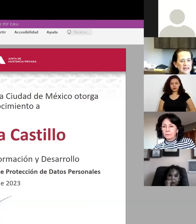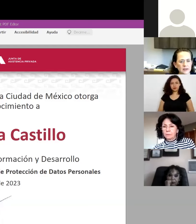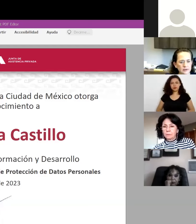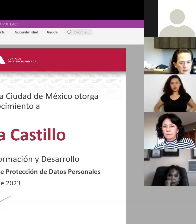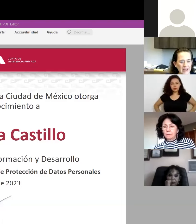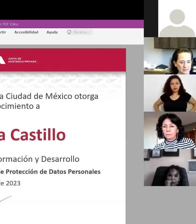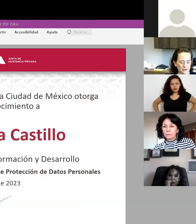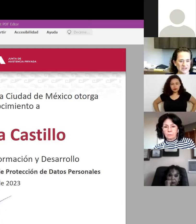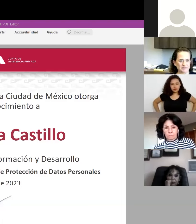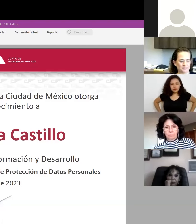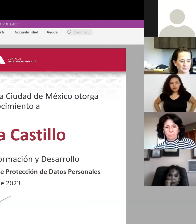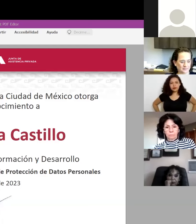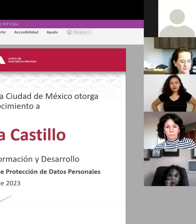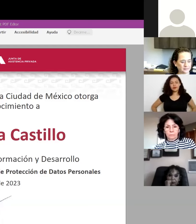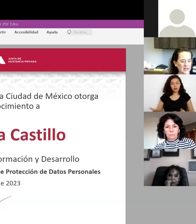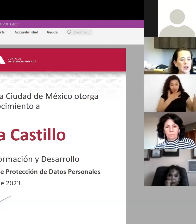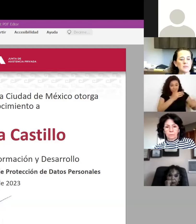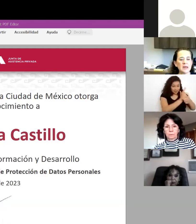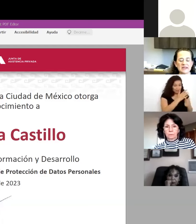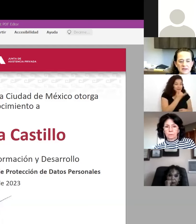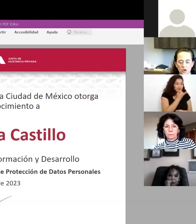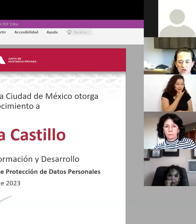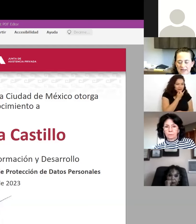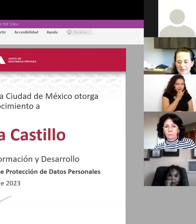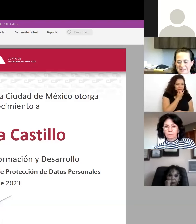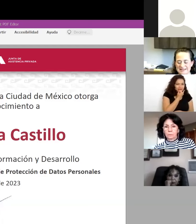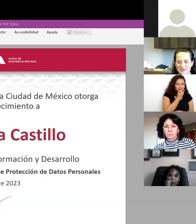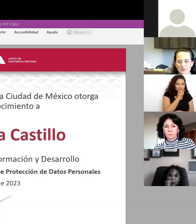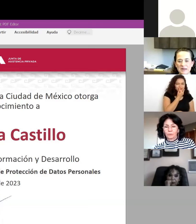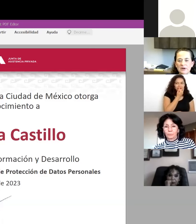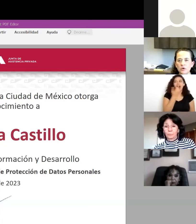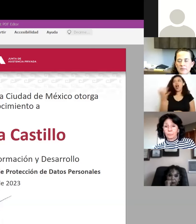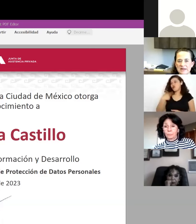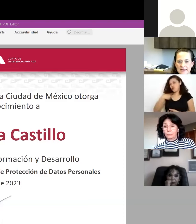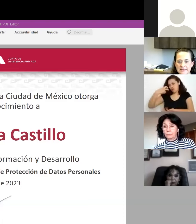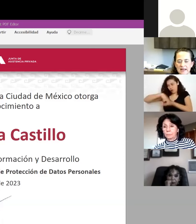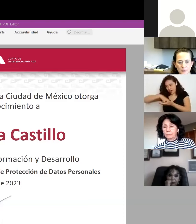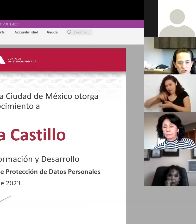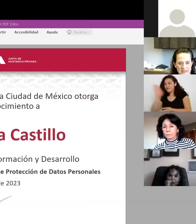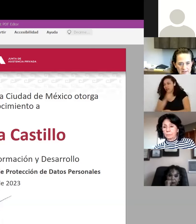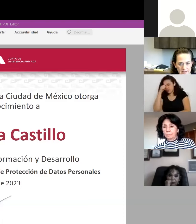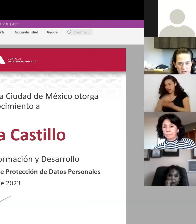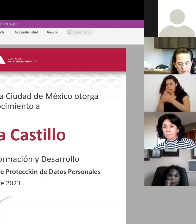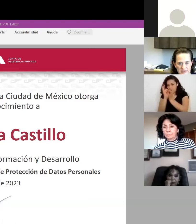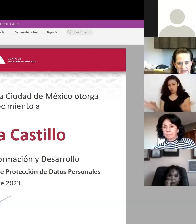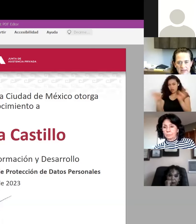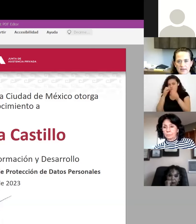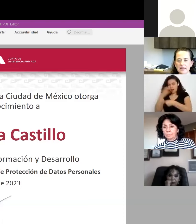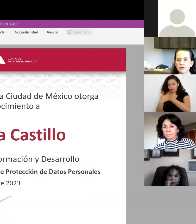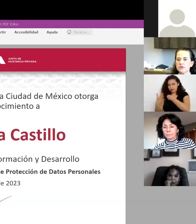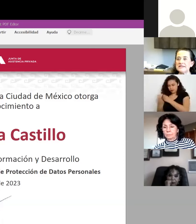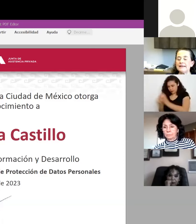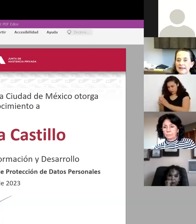Una es perdón. Sí. Adelante, licenciada, perdón. Y corrígeme si estoy mal, pero uno me parece que es la importancia del aviso de